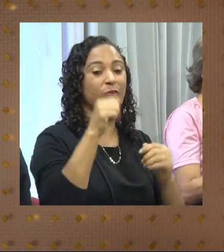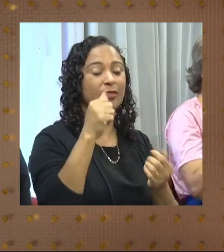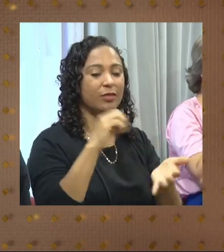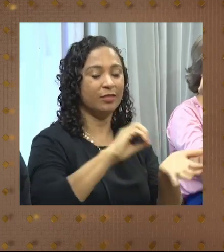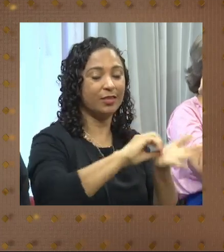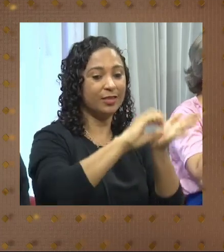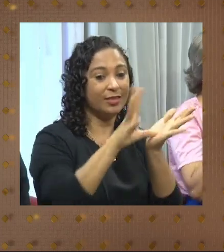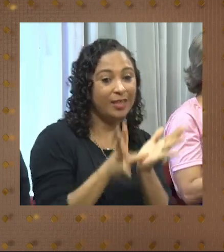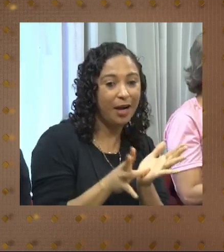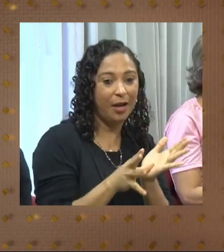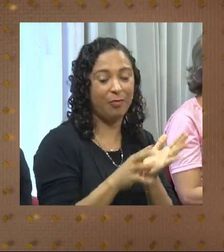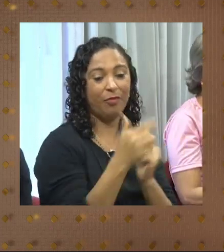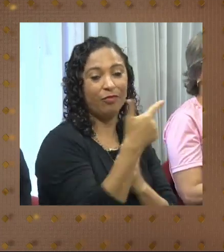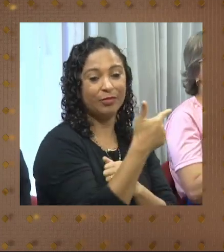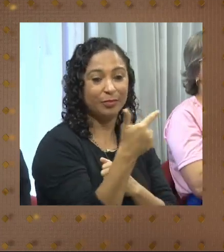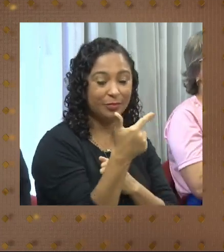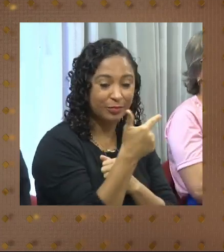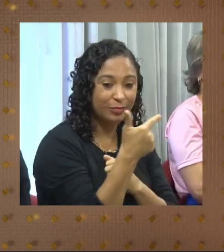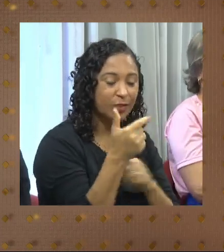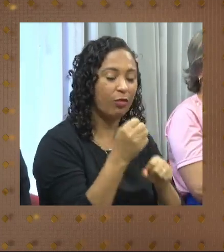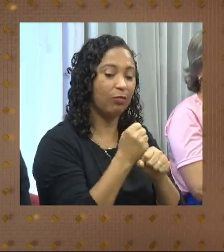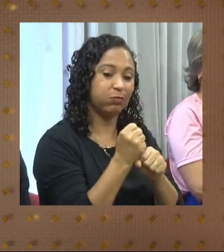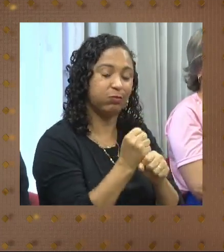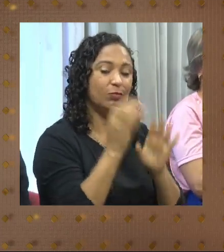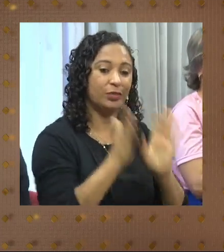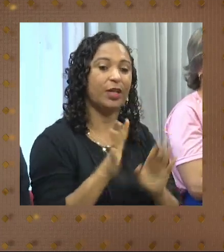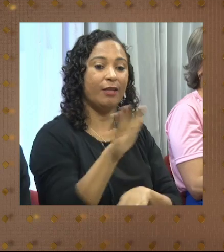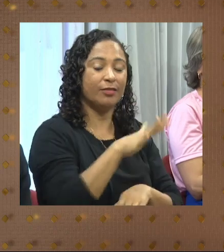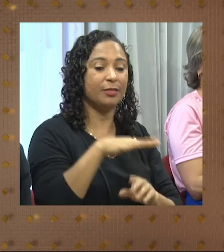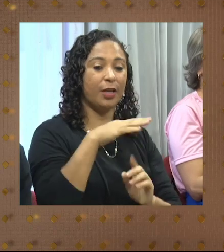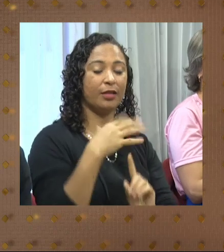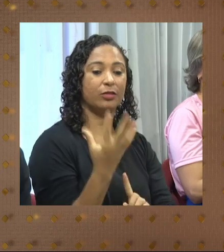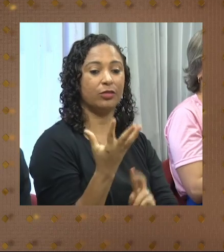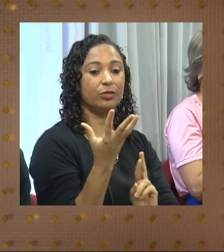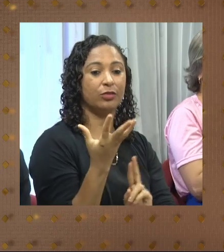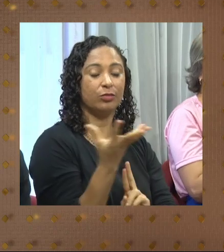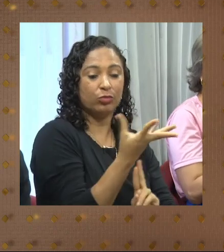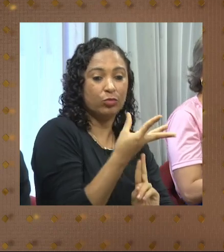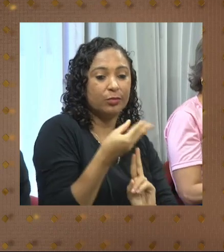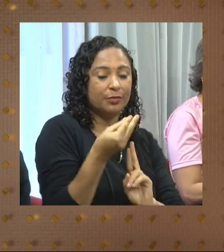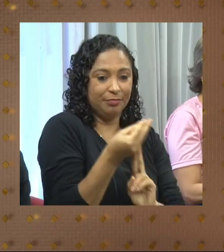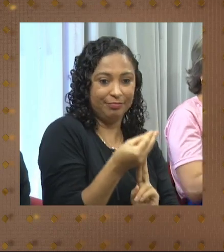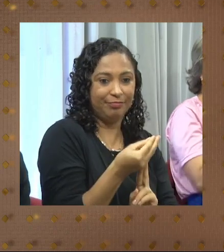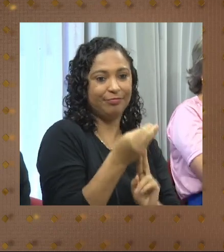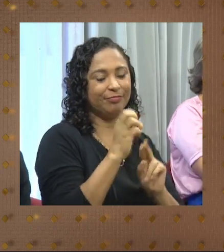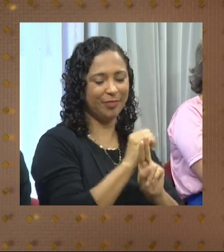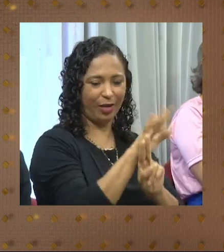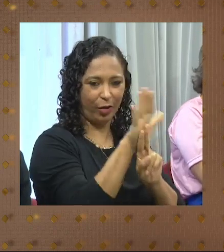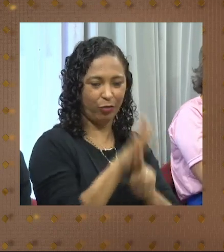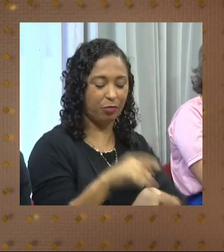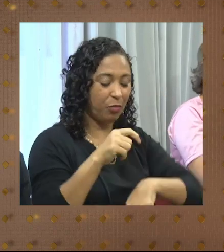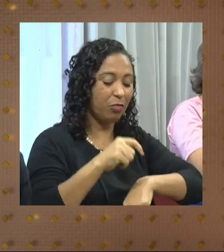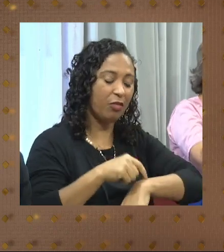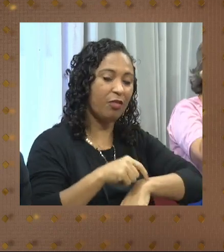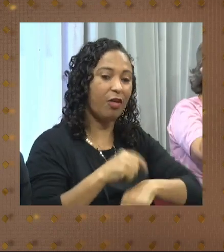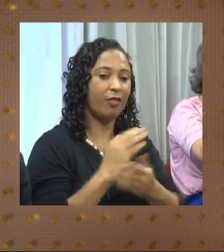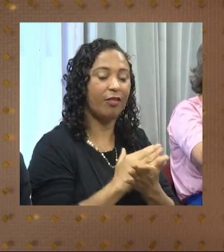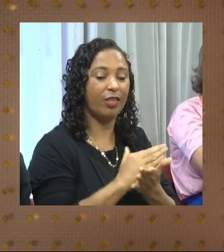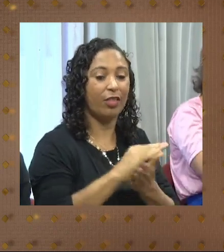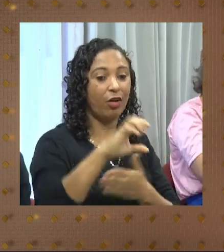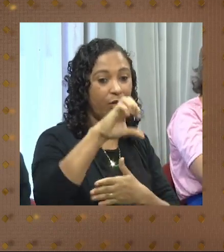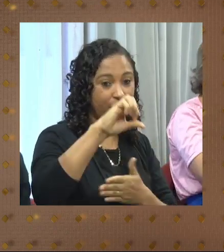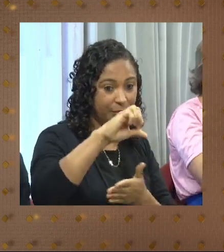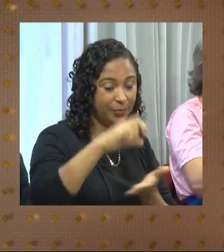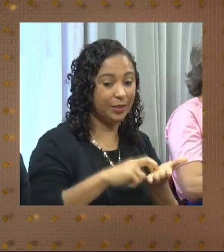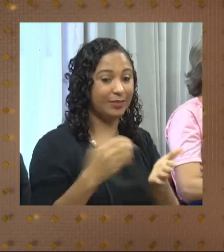Piauí, 22ª edição, Espaço Rosa dos Ventos da Universidade Federal do Piauí. 9 da manhã às 10